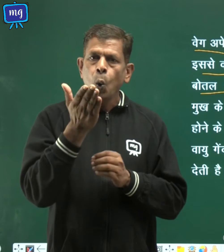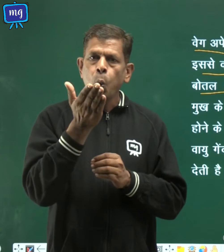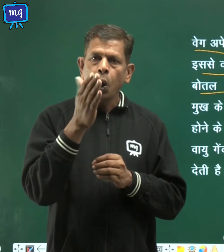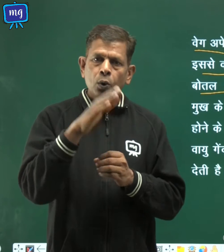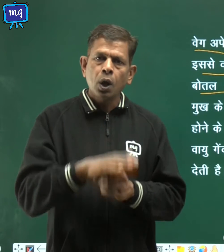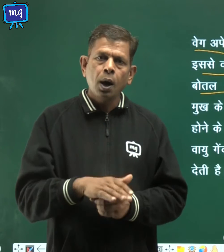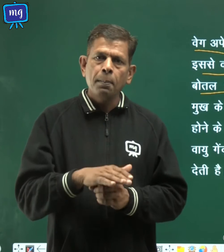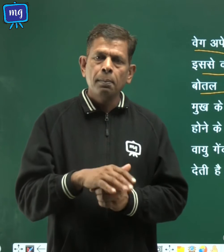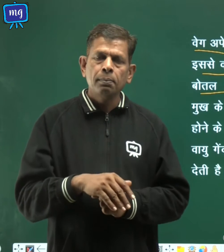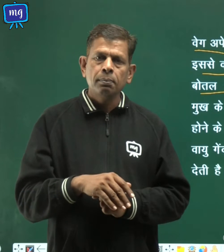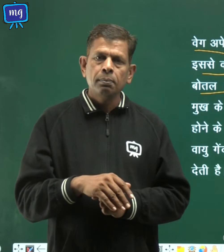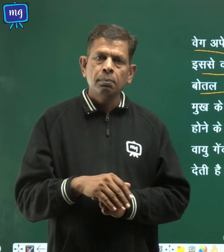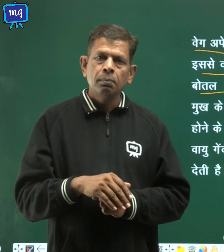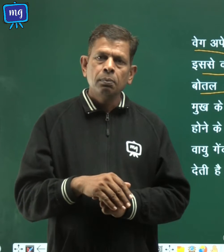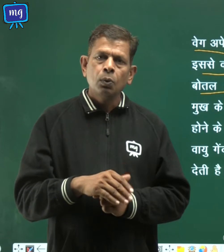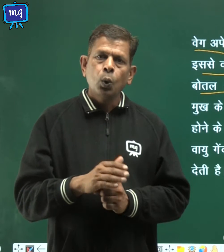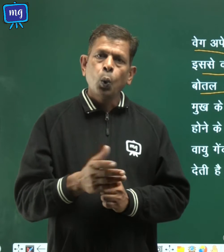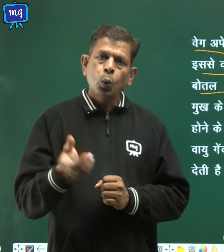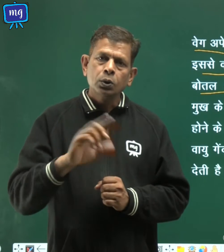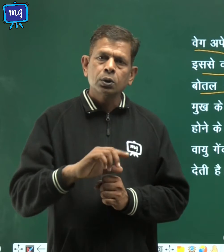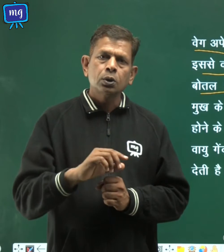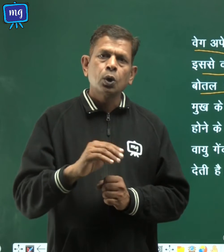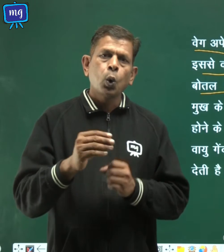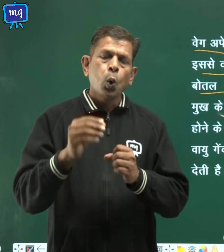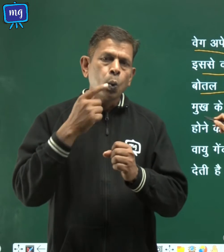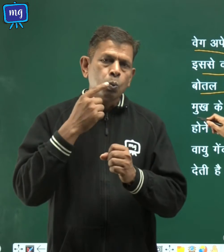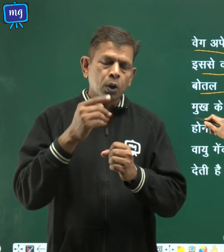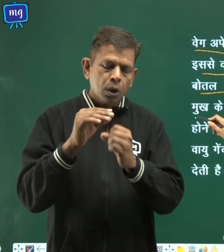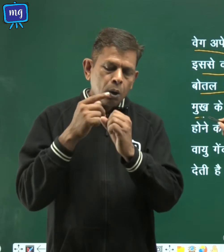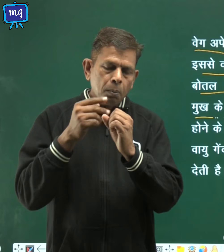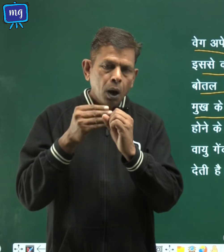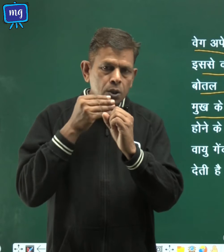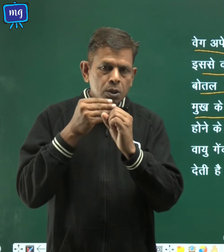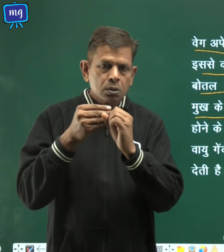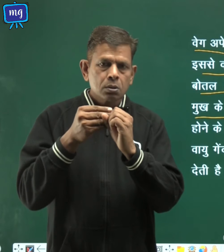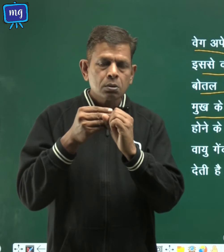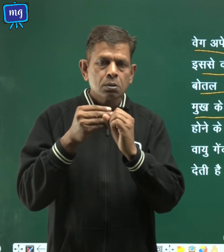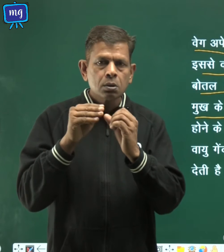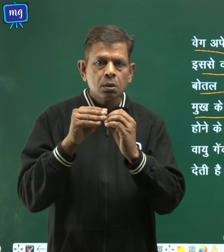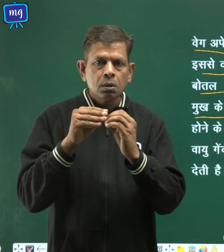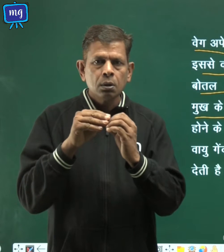वायु दाब उसके मुख के निकट के